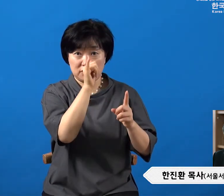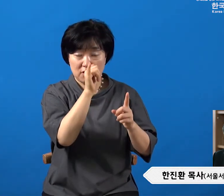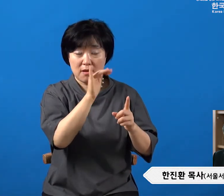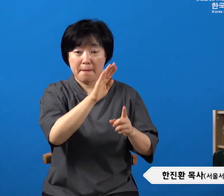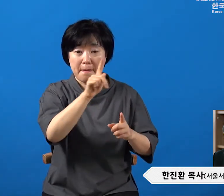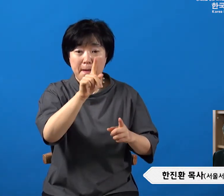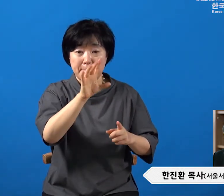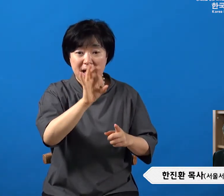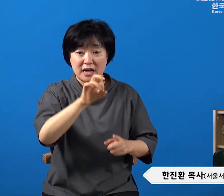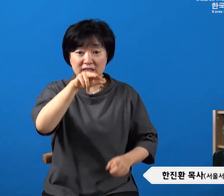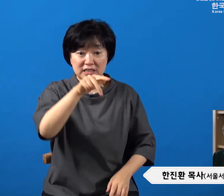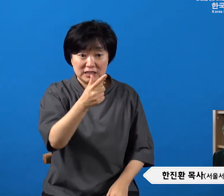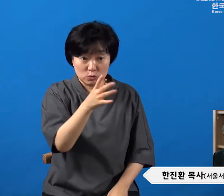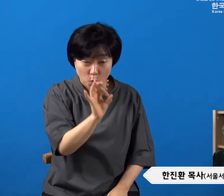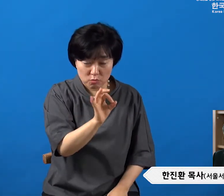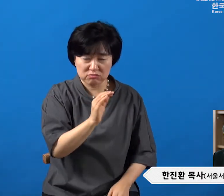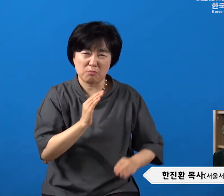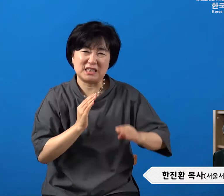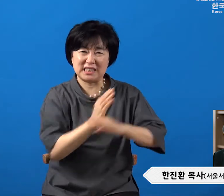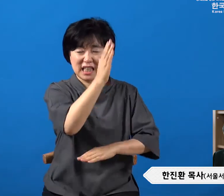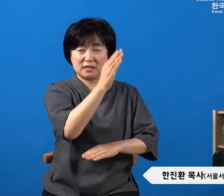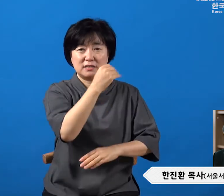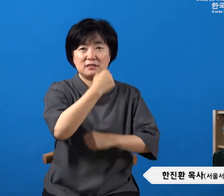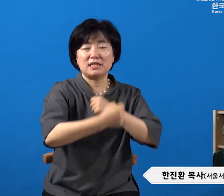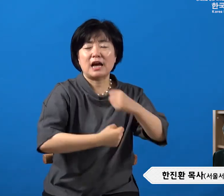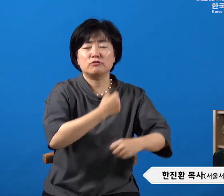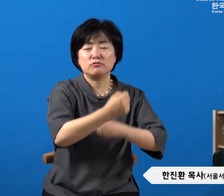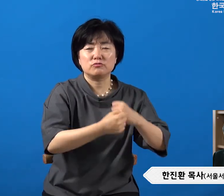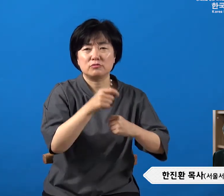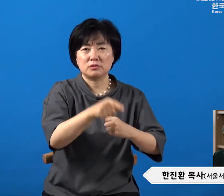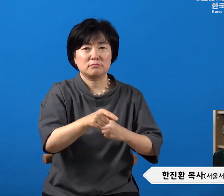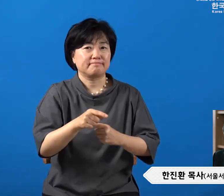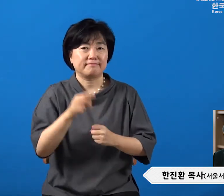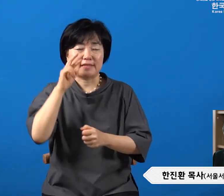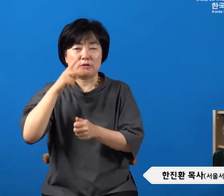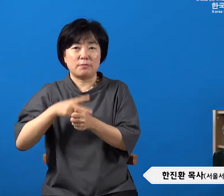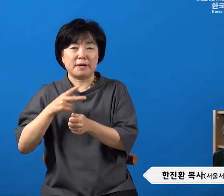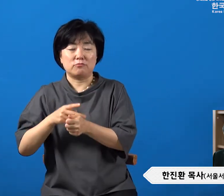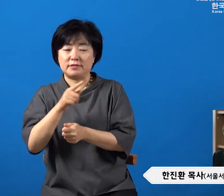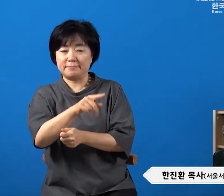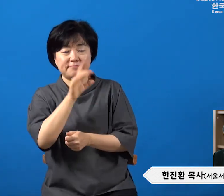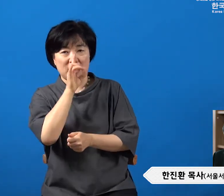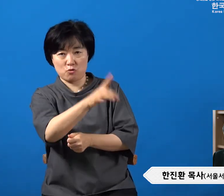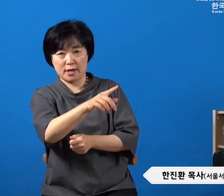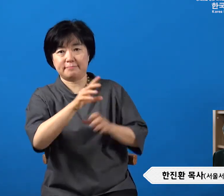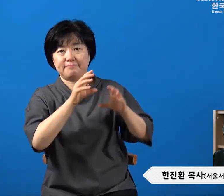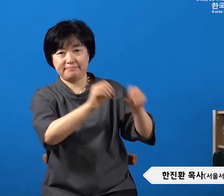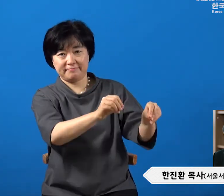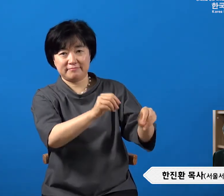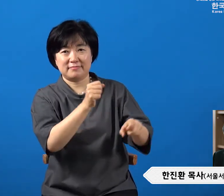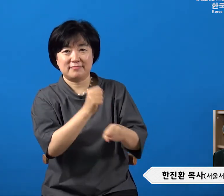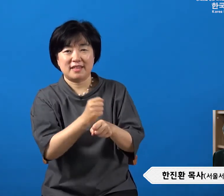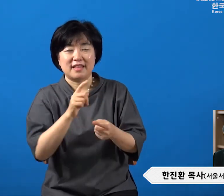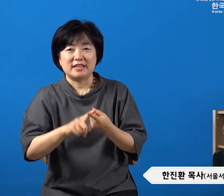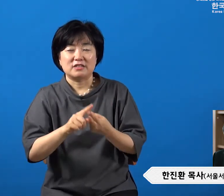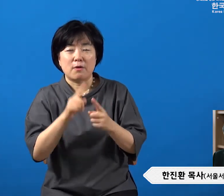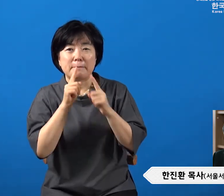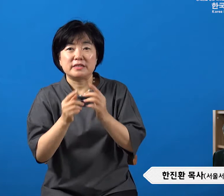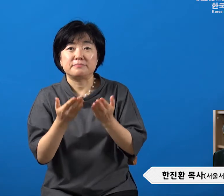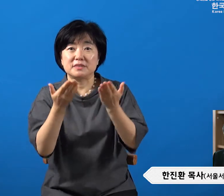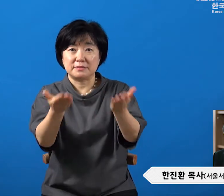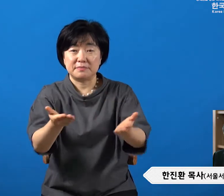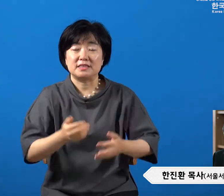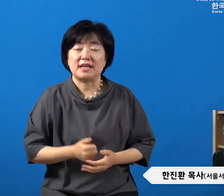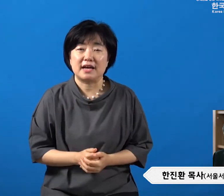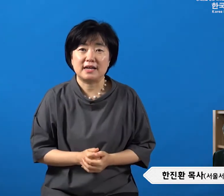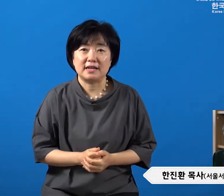아니라고 하면서 우리 그리스도인이 누리는 자유가 어떤 자유인가를 밝히고 있습니다. 오늘은 그것을 같이